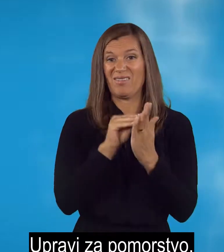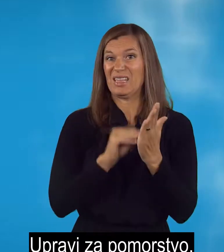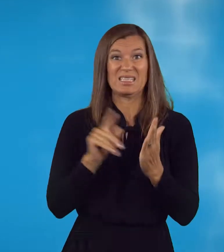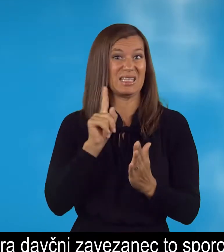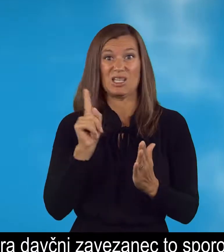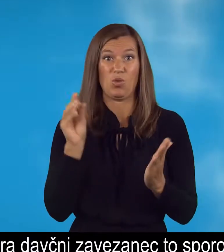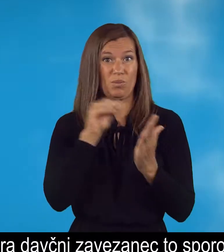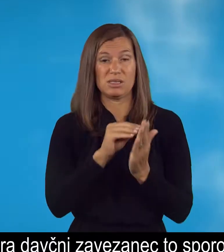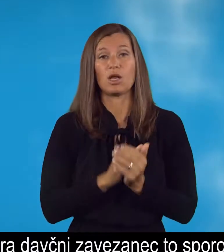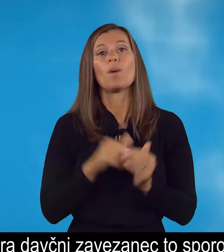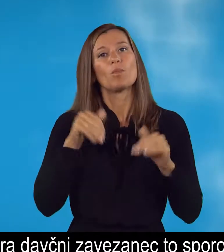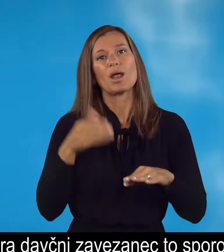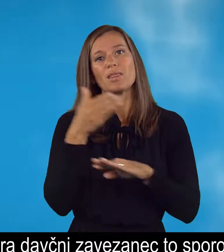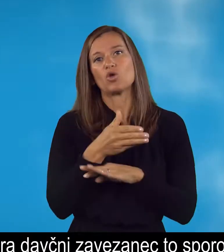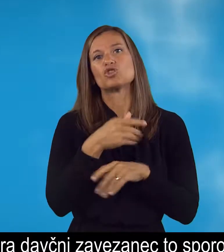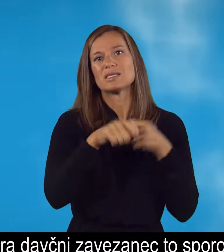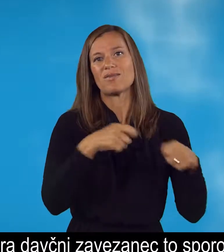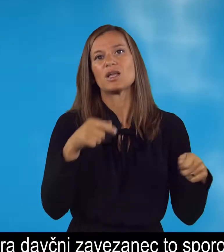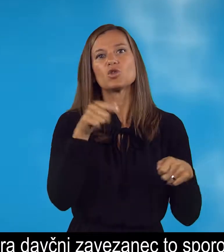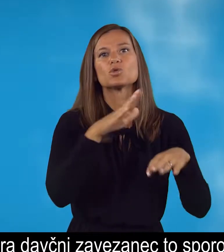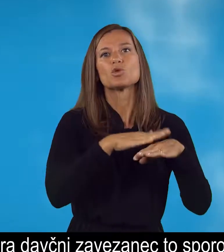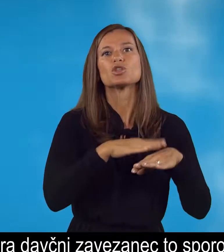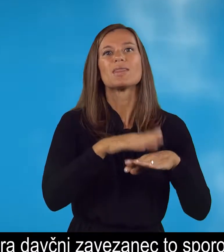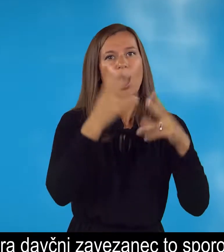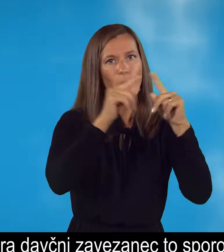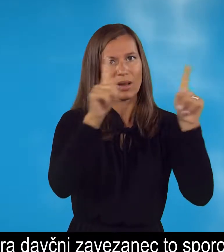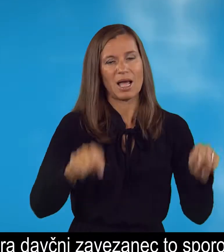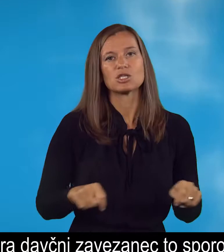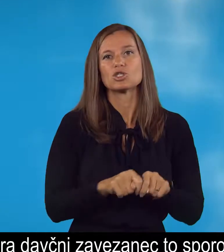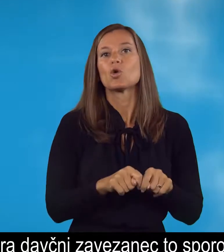vpisano, mora davčni zavezanec to sporočiti na obrazcu Prijava podatkov.